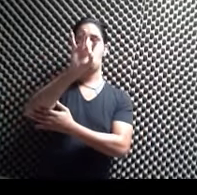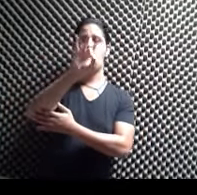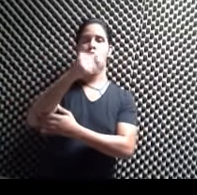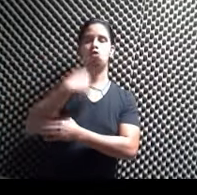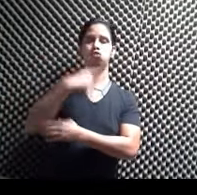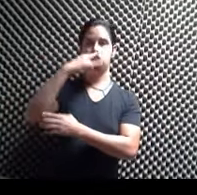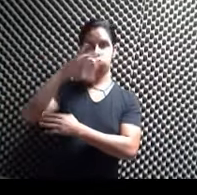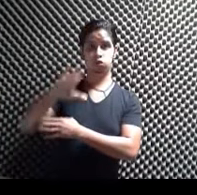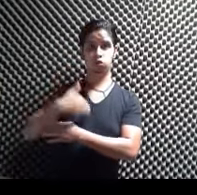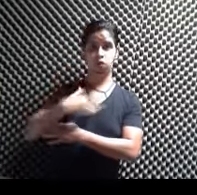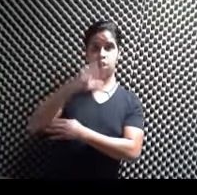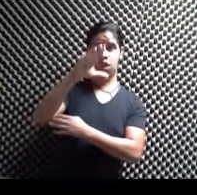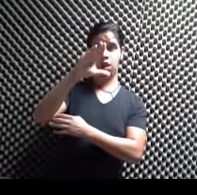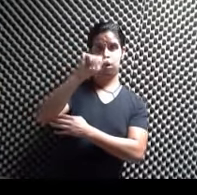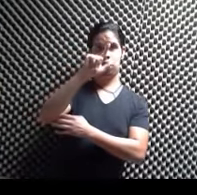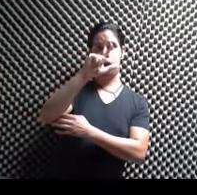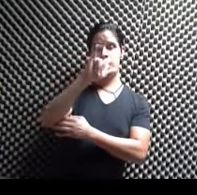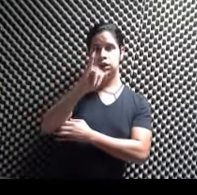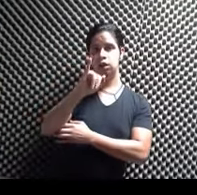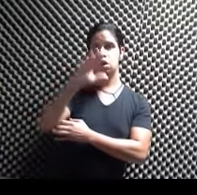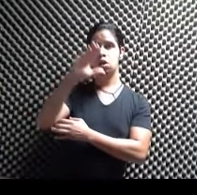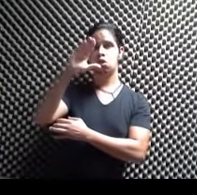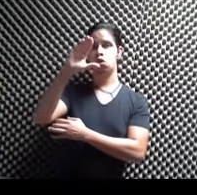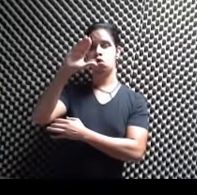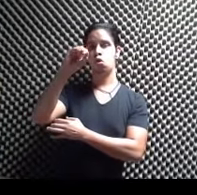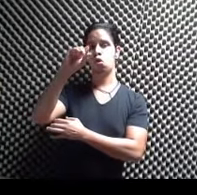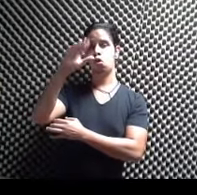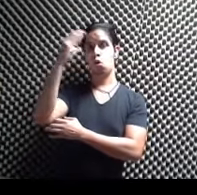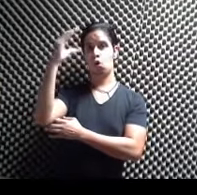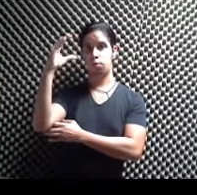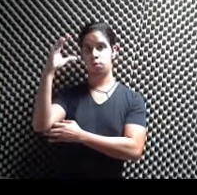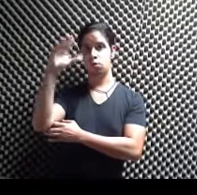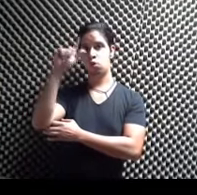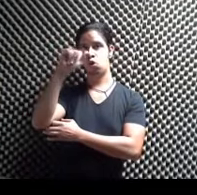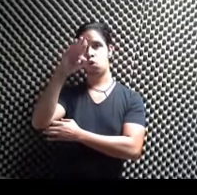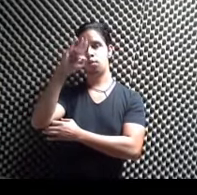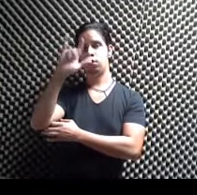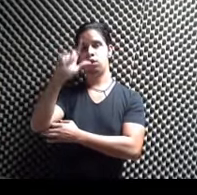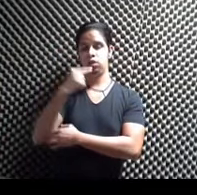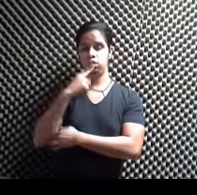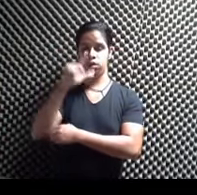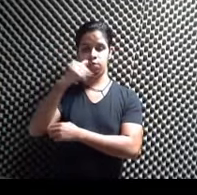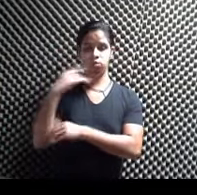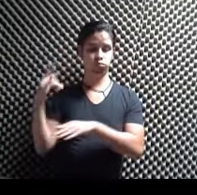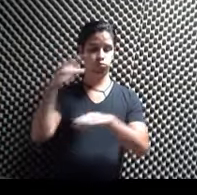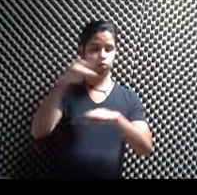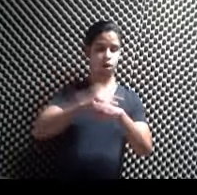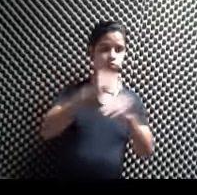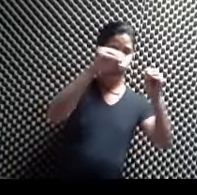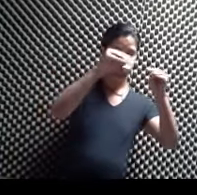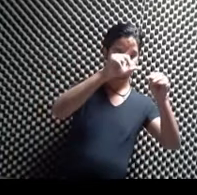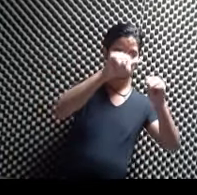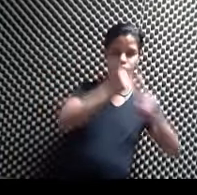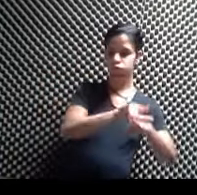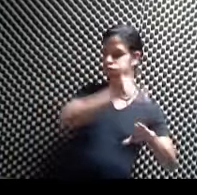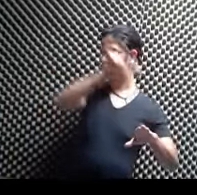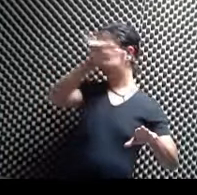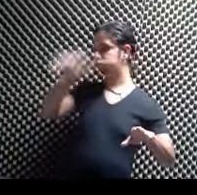Cali, Colombia. Entonces es importante porque ellos los trajeron, le dieron el taller y ahora ellos regresan a Cali, a sus lugares, a sus